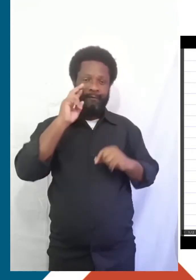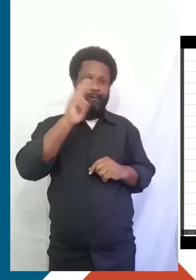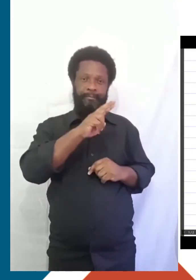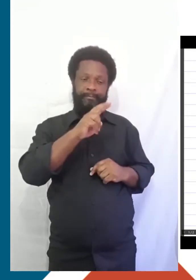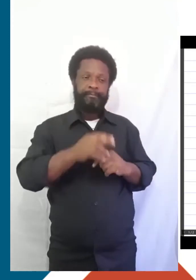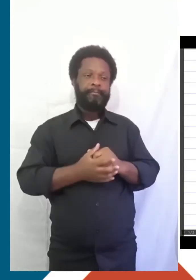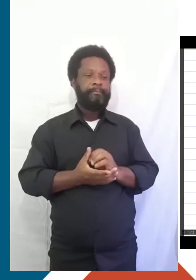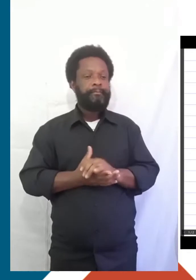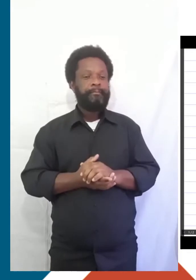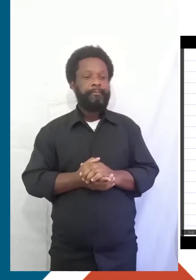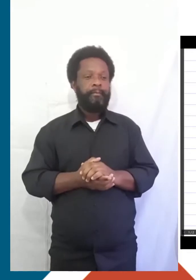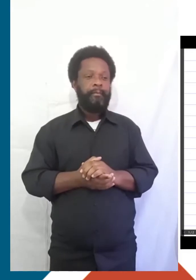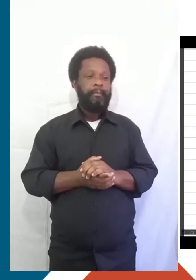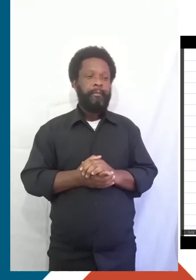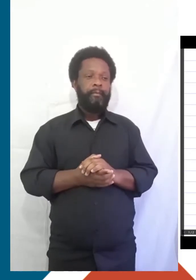Porque nós temos aqui